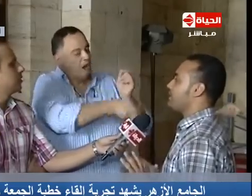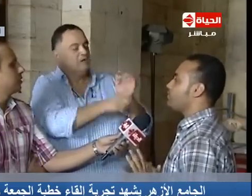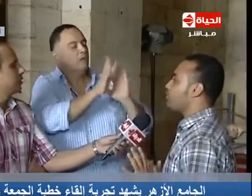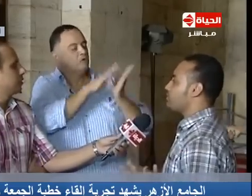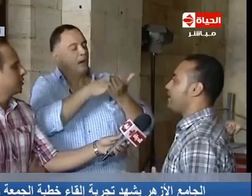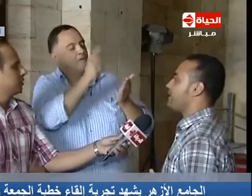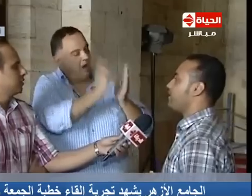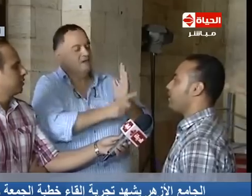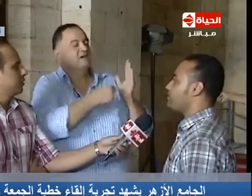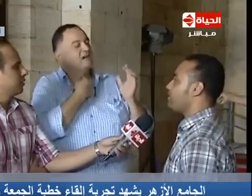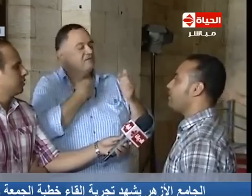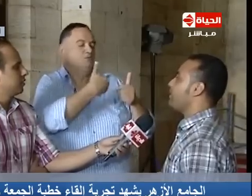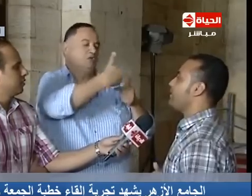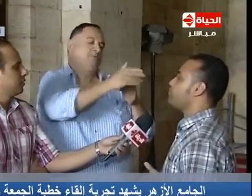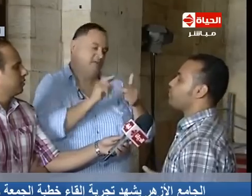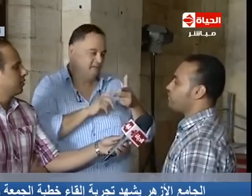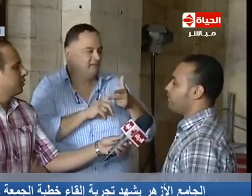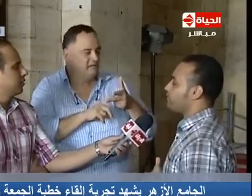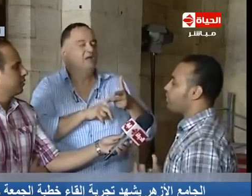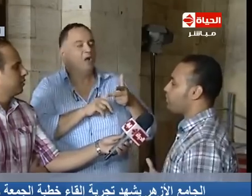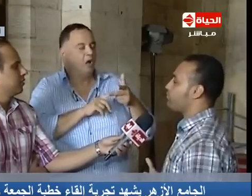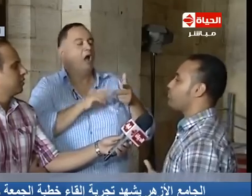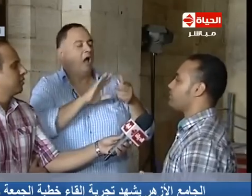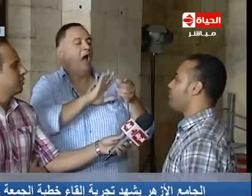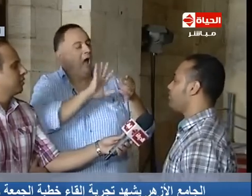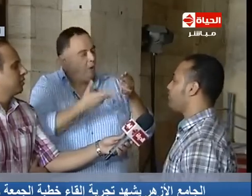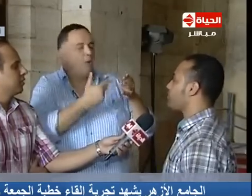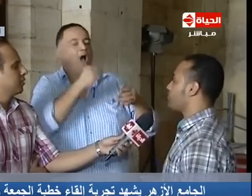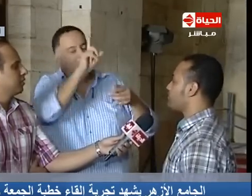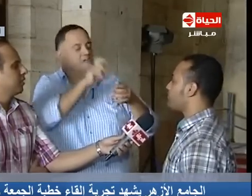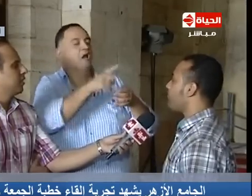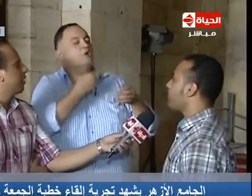لازم يكون متاح داخل الازهر، نفسه يكون ده، فان شاء الله يكون في المستقبل وفي تطوير.